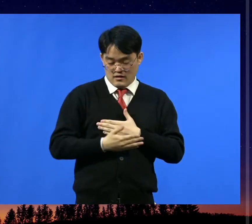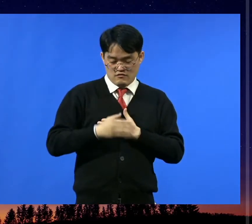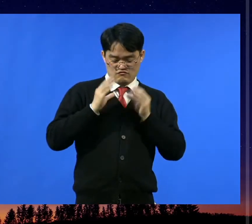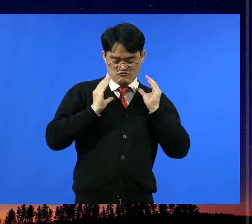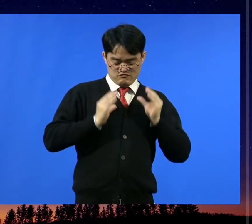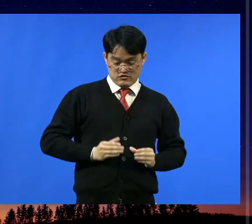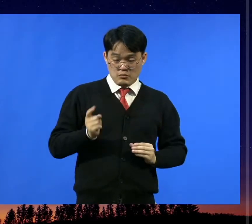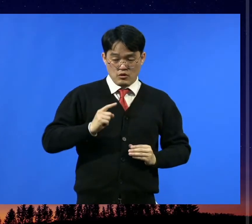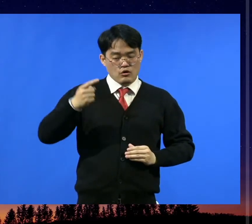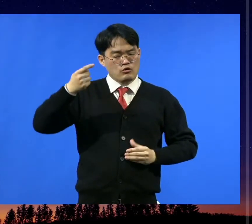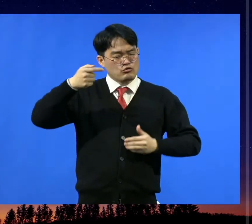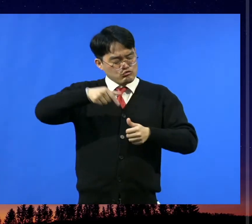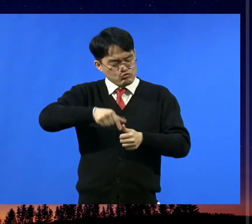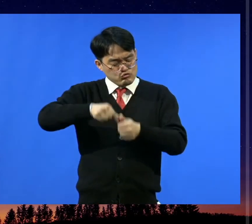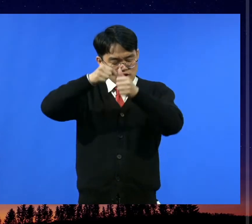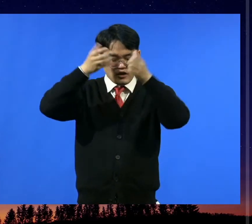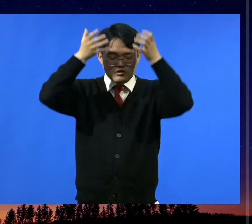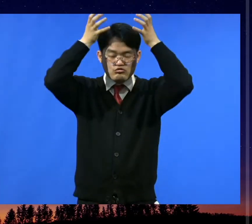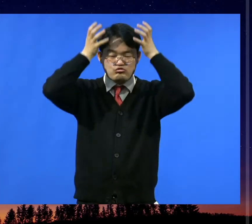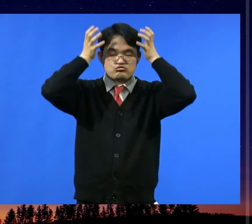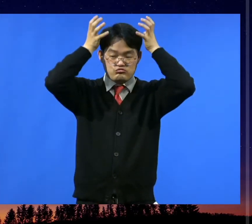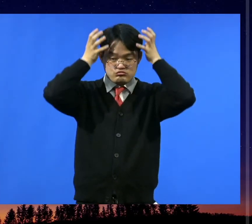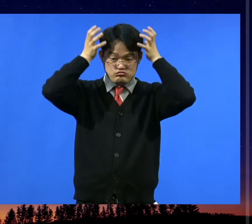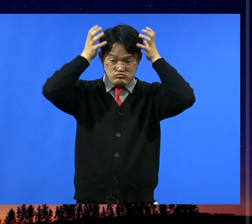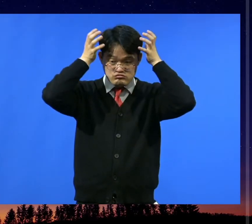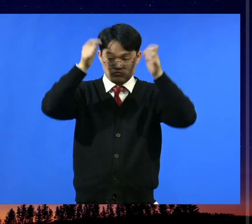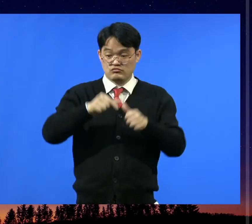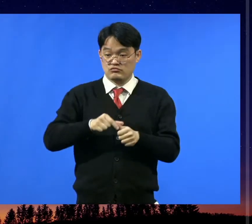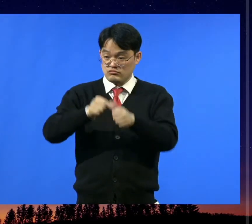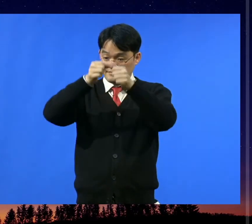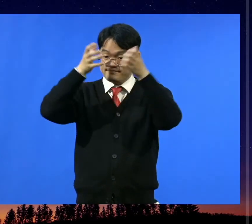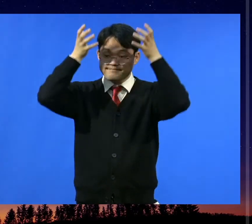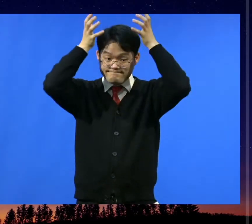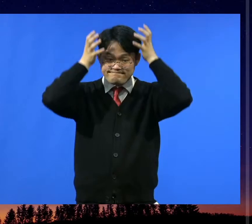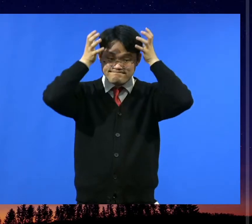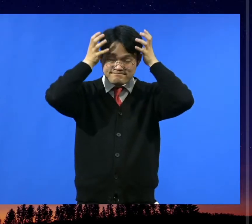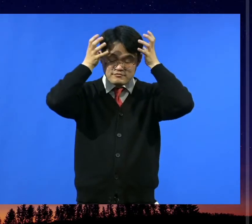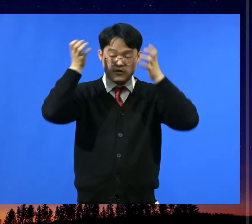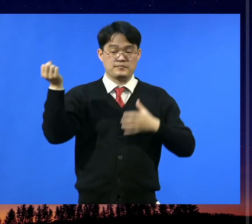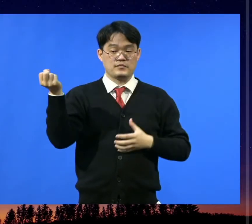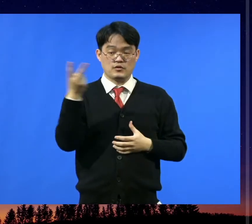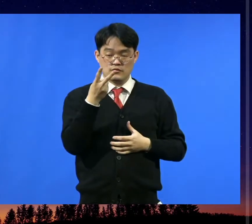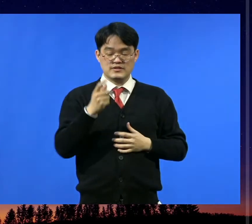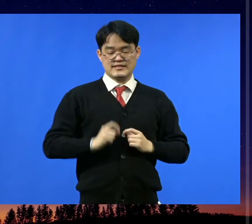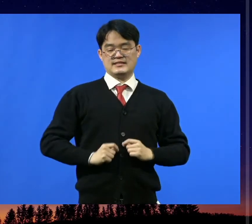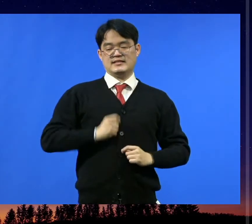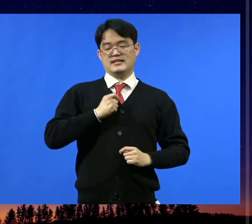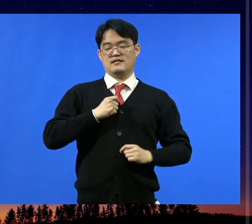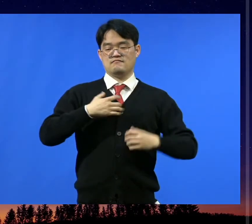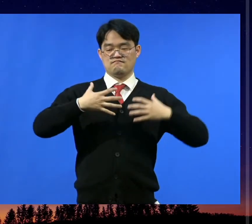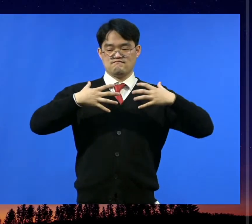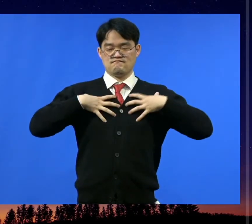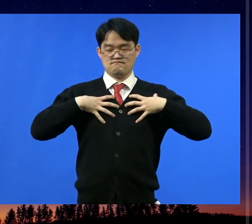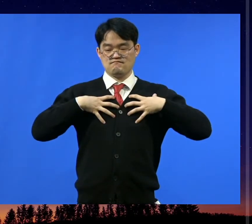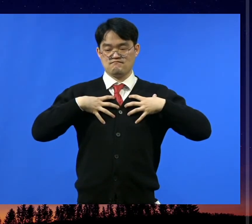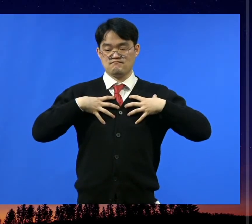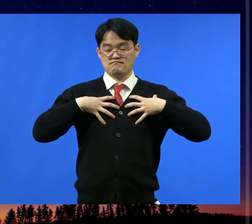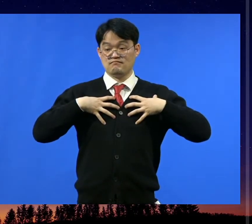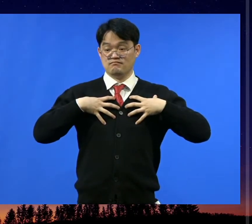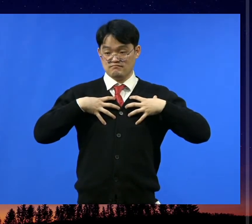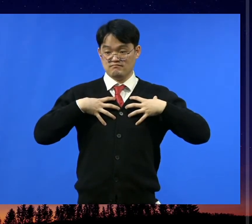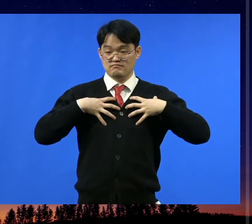투구라고 그랬어요. 구원의 투구, 또 의의